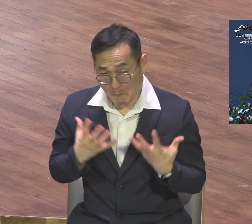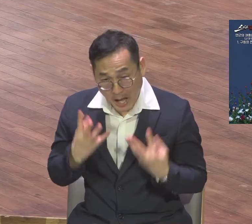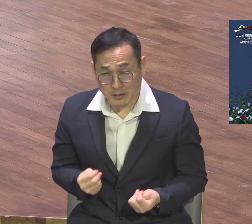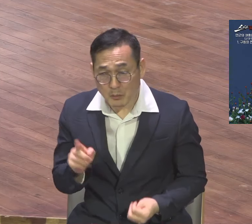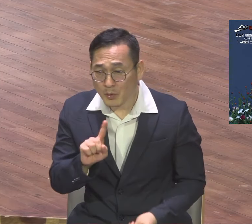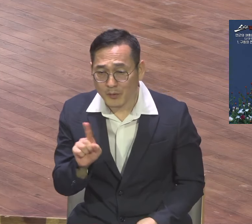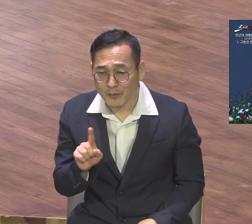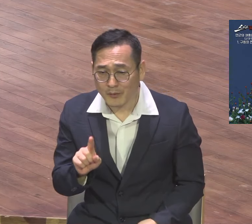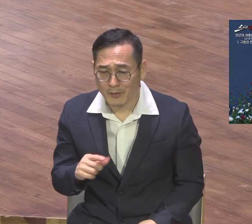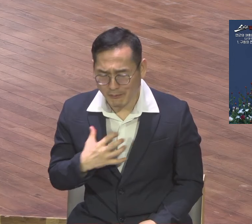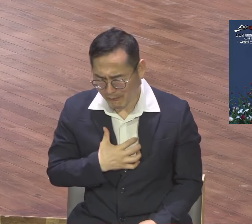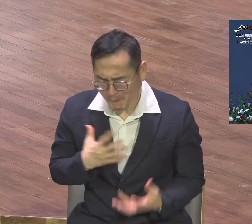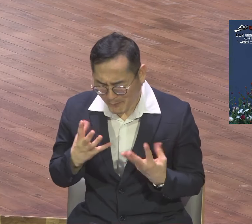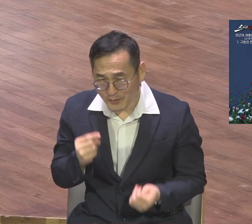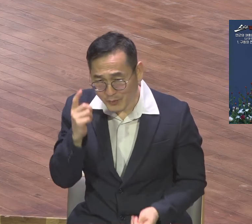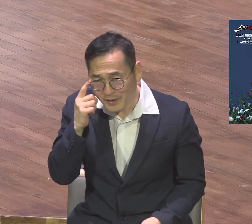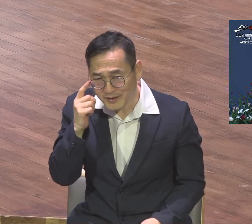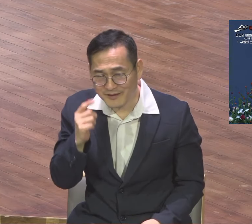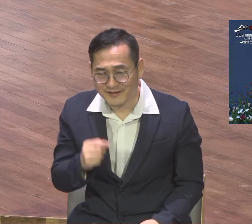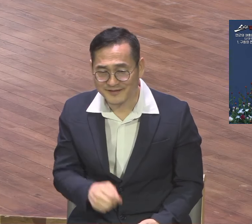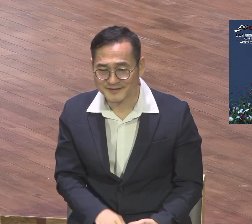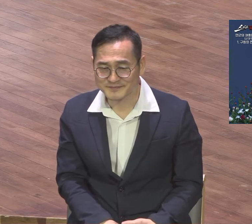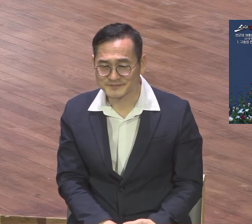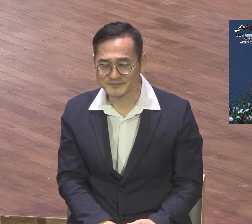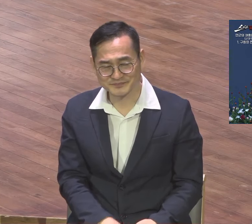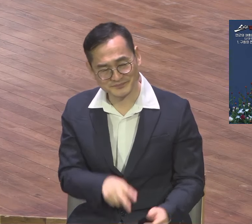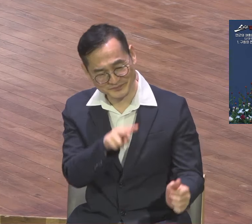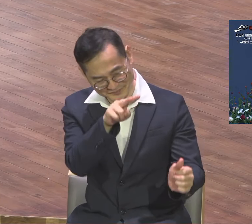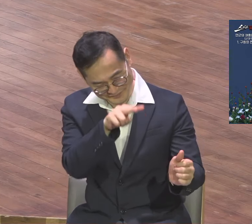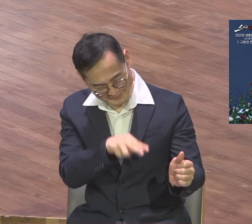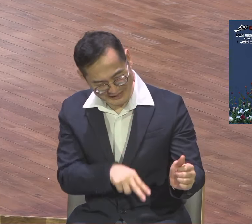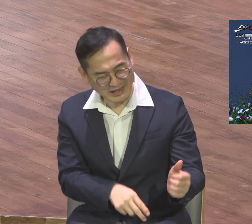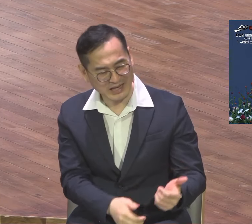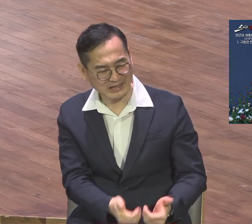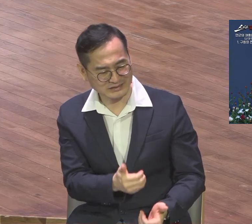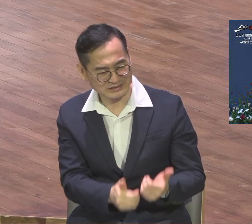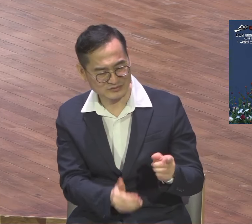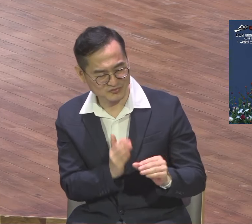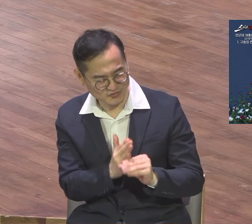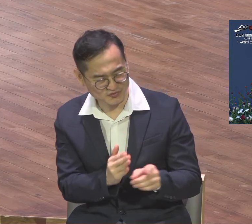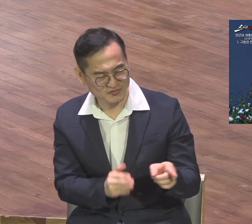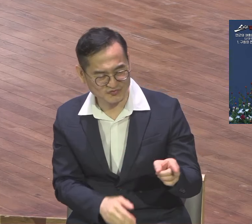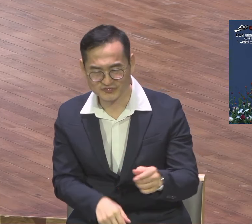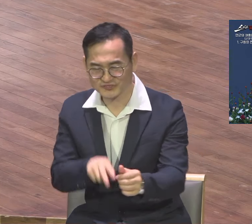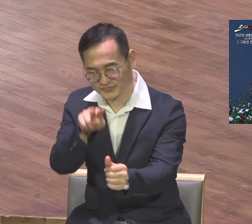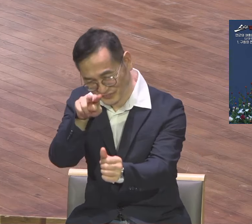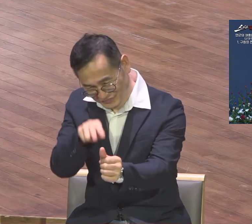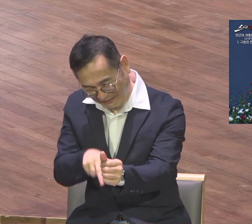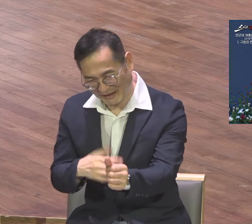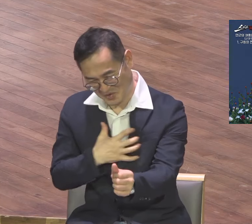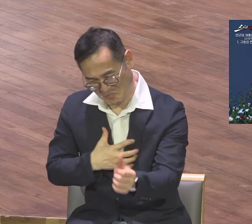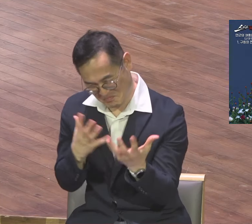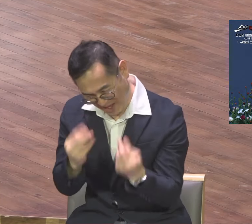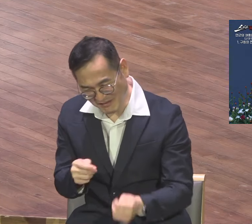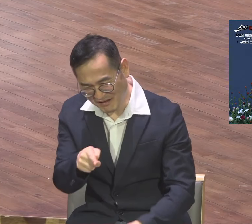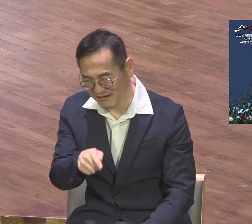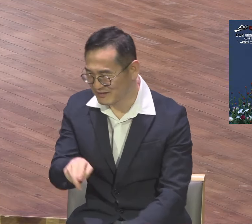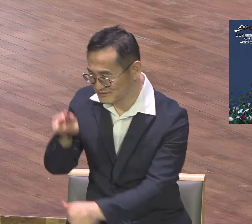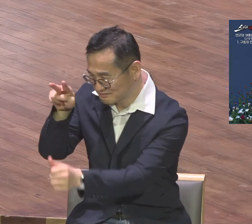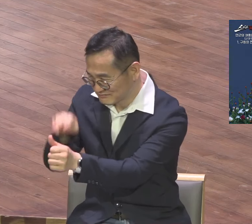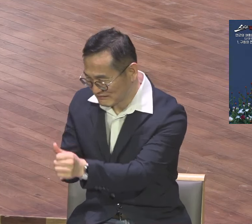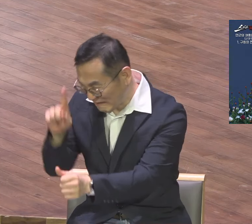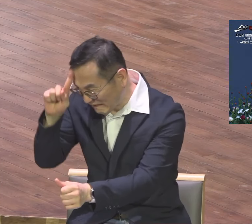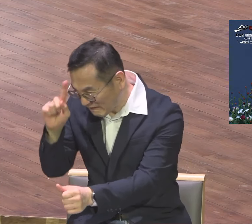많아요. 사람을 딱 보면요 대부분 아 갈등하고 있구나, 아 염려가 많구나 보여